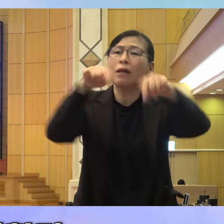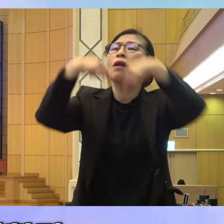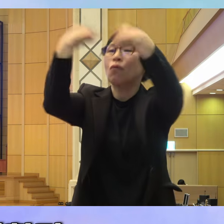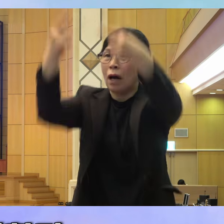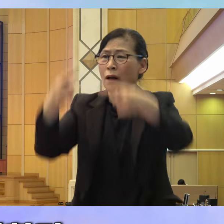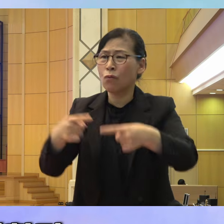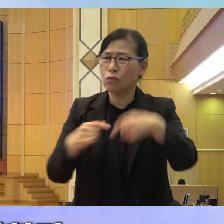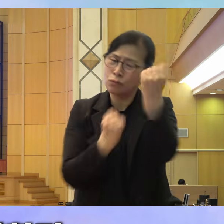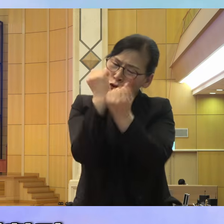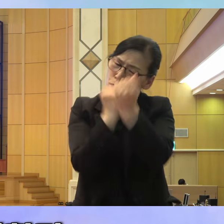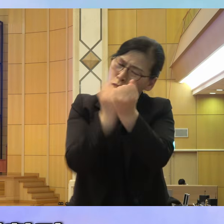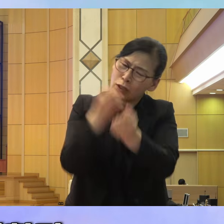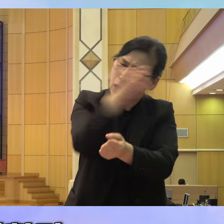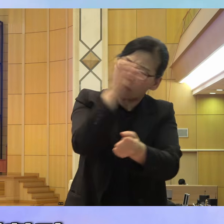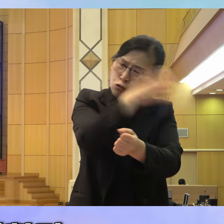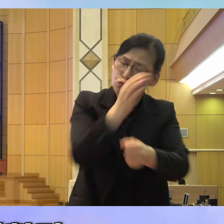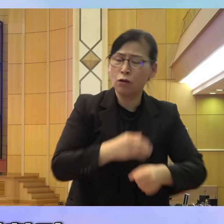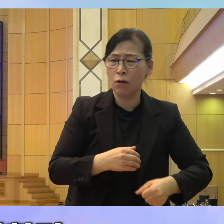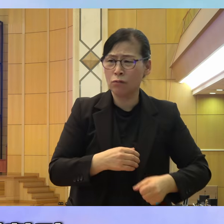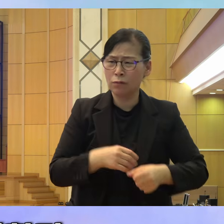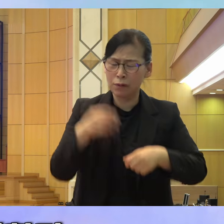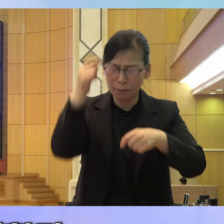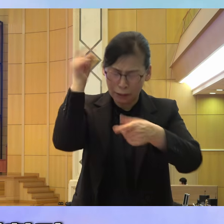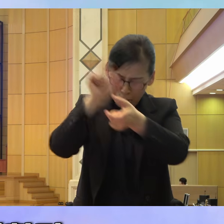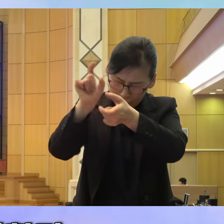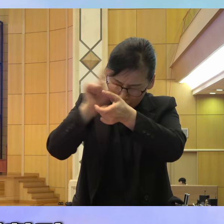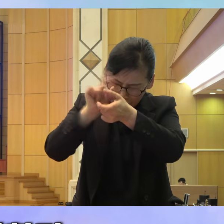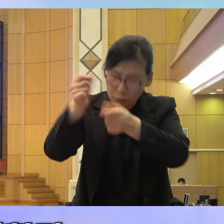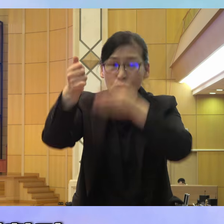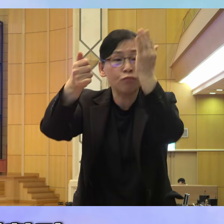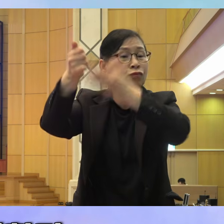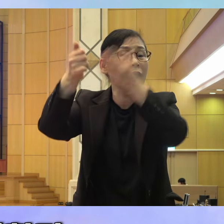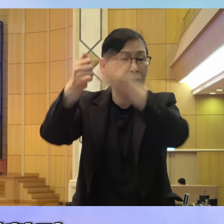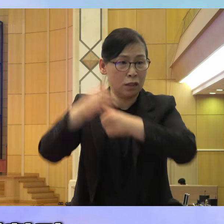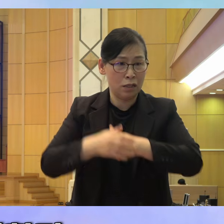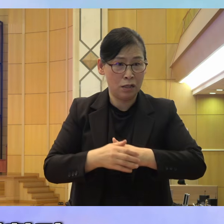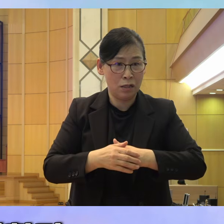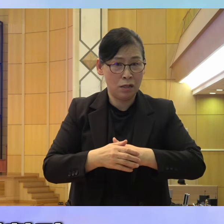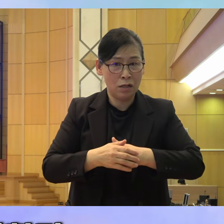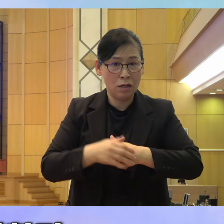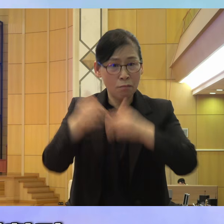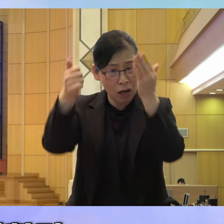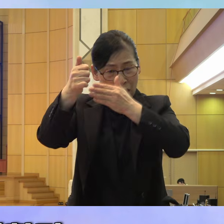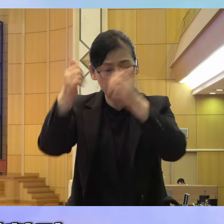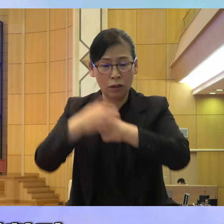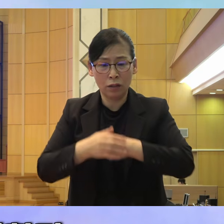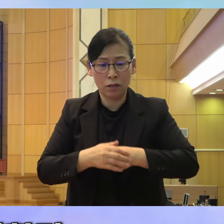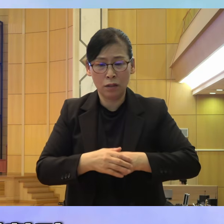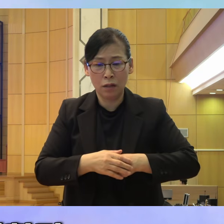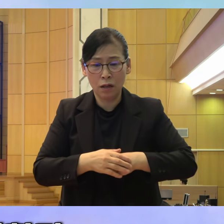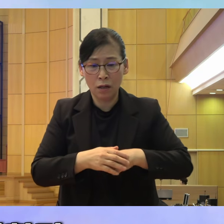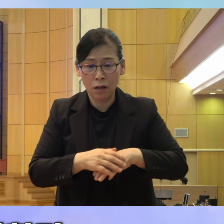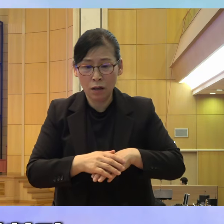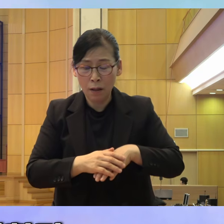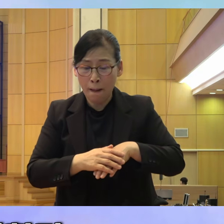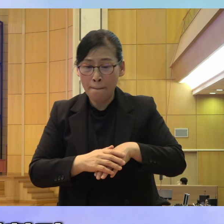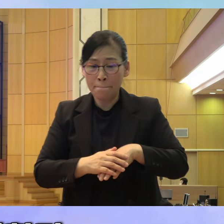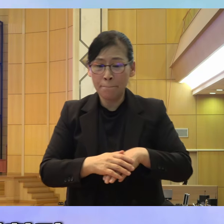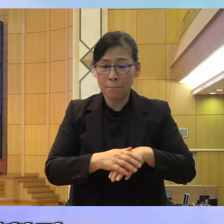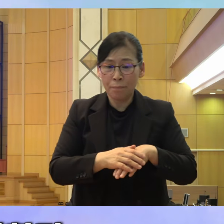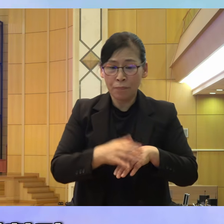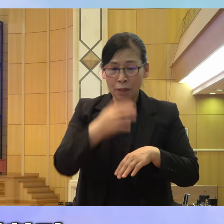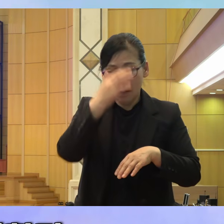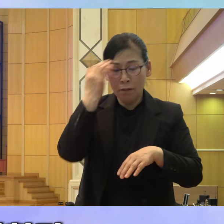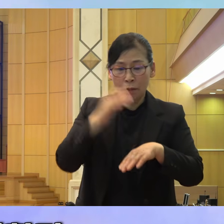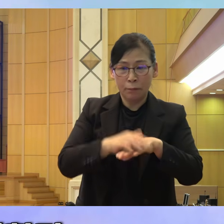와서 먹지도 못하는 밥상 차려놓고, 그리고 얼마나 또 예는 갇혀가지고 절을 살아있는 사람은 한 번 하는데 두 번씩